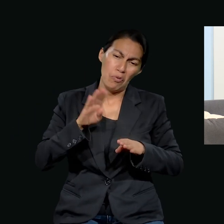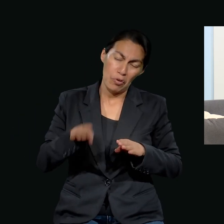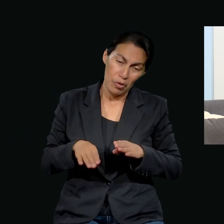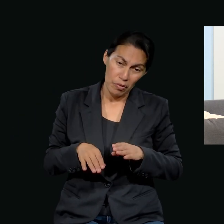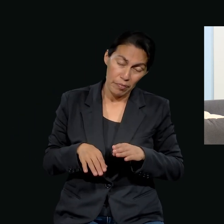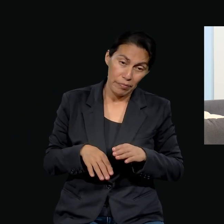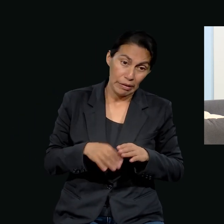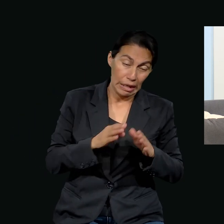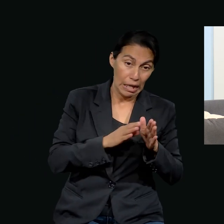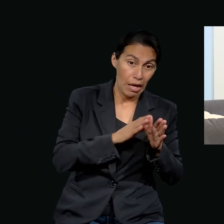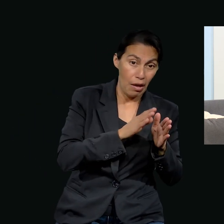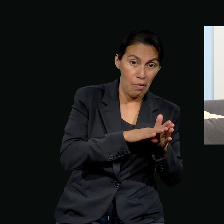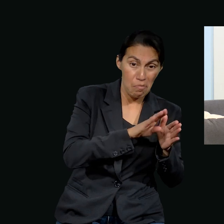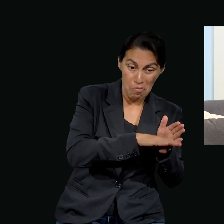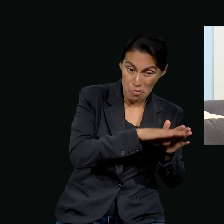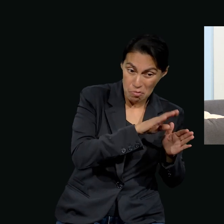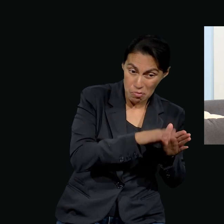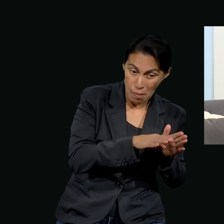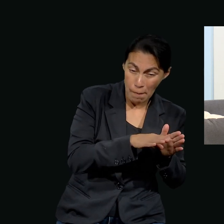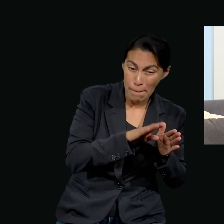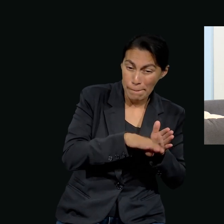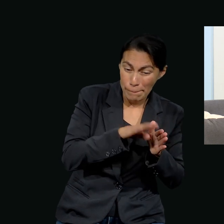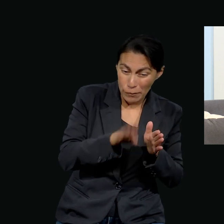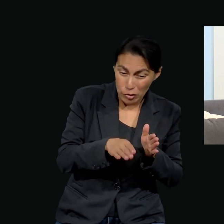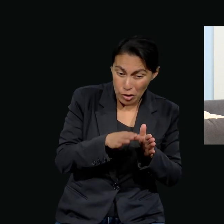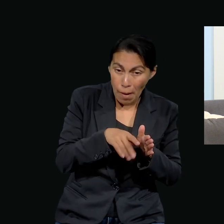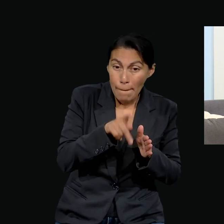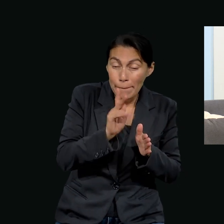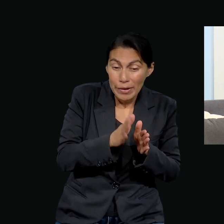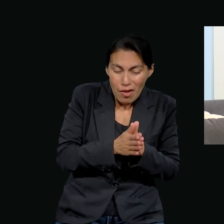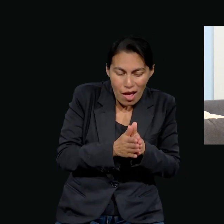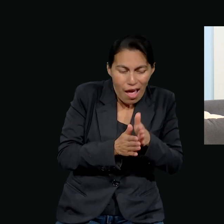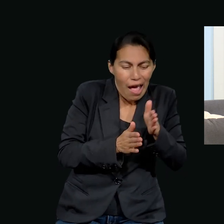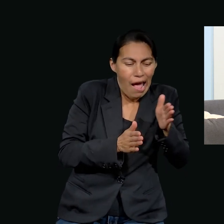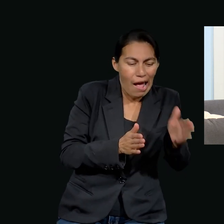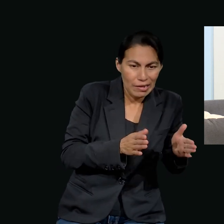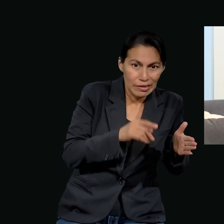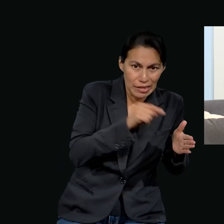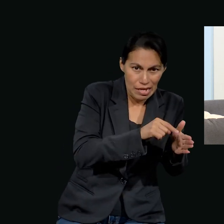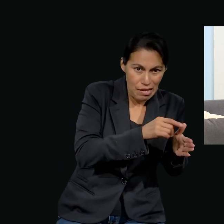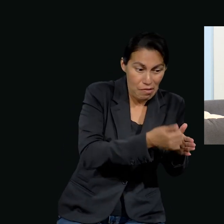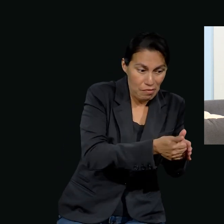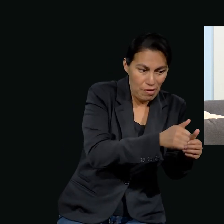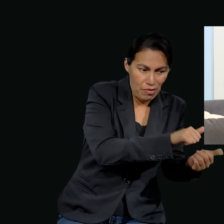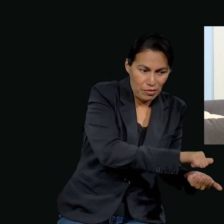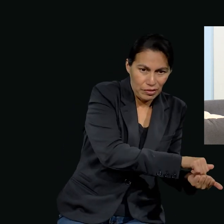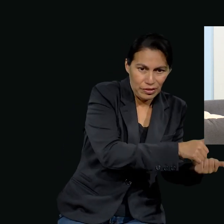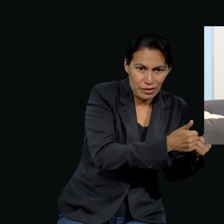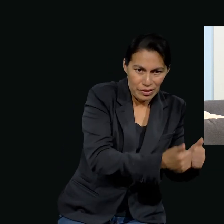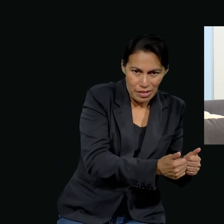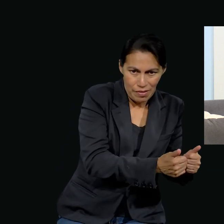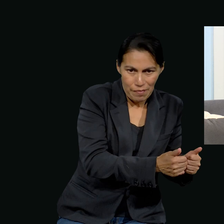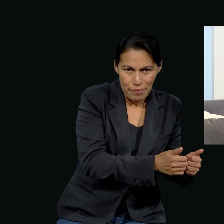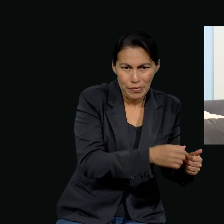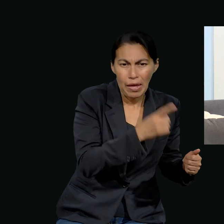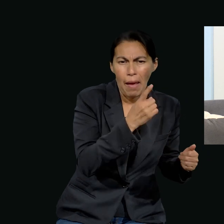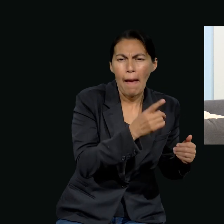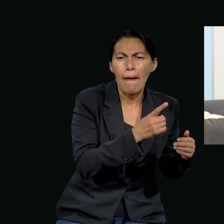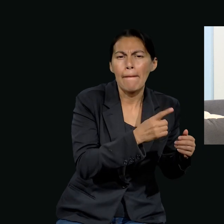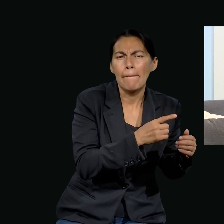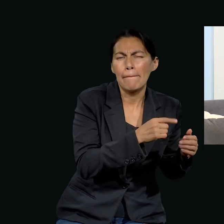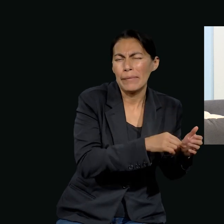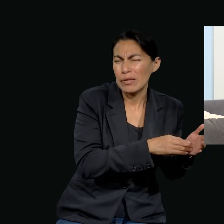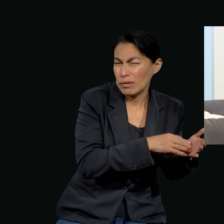antes de eso. Y allí nos reunimos en mayo de 1991 por primera vez. Y ese